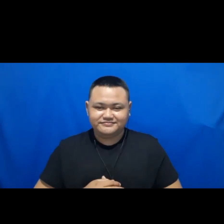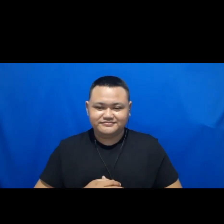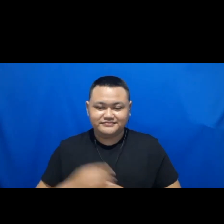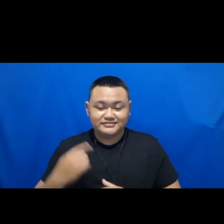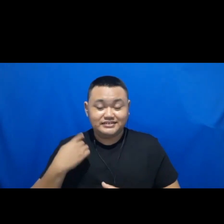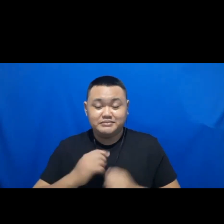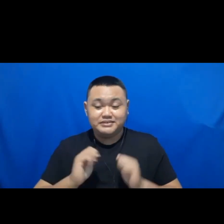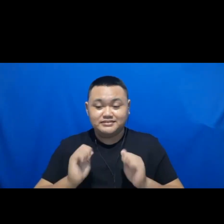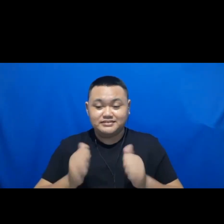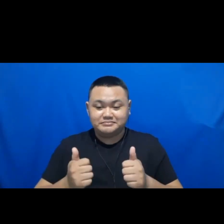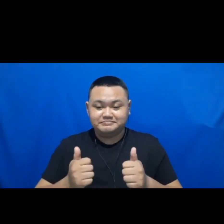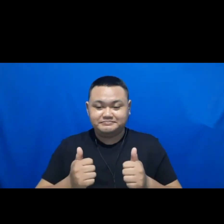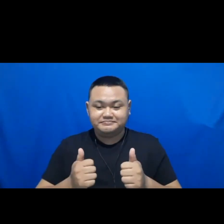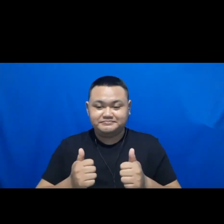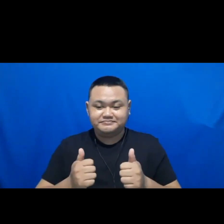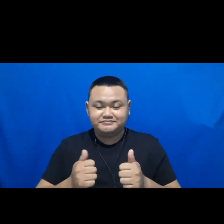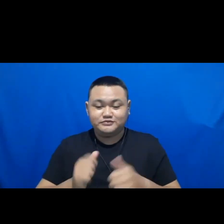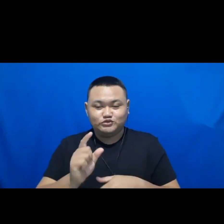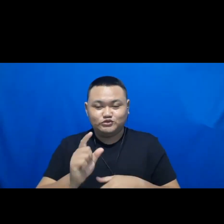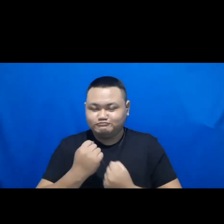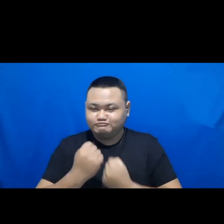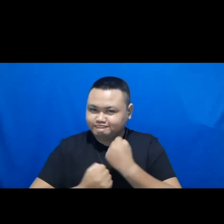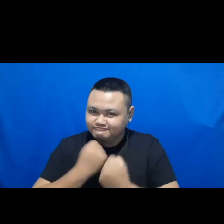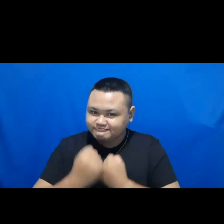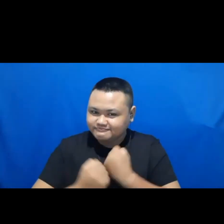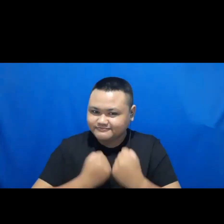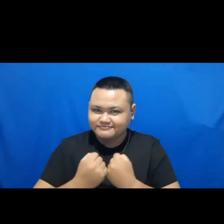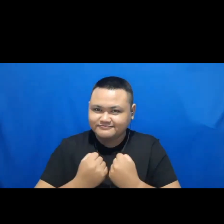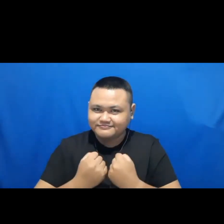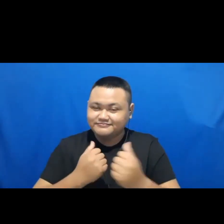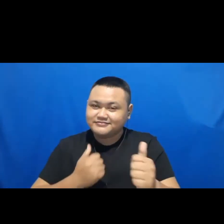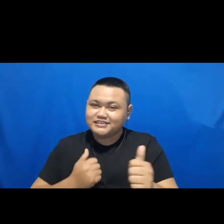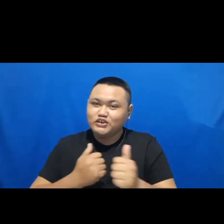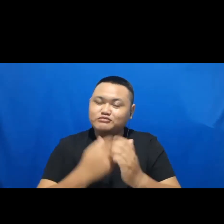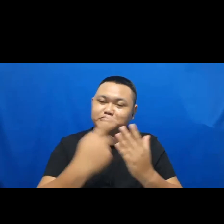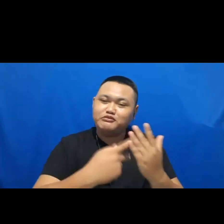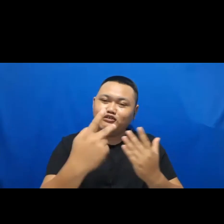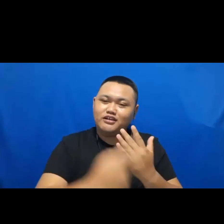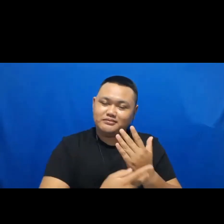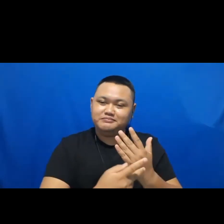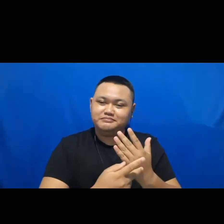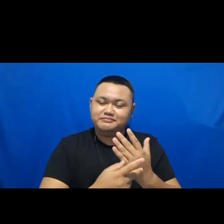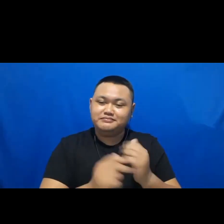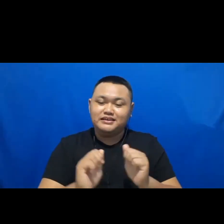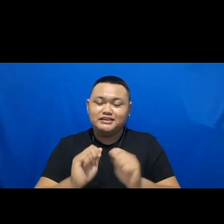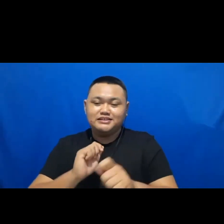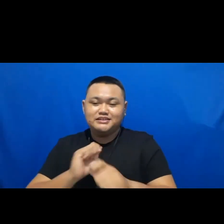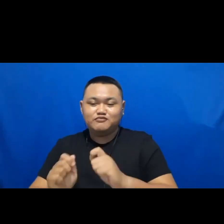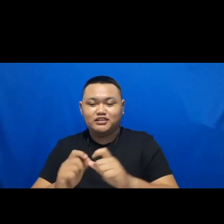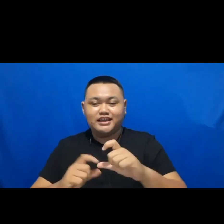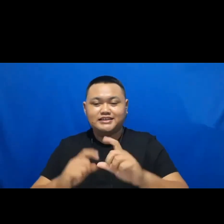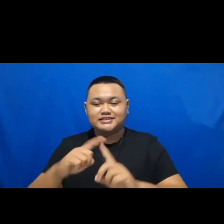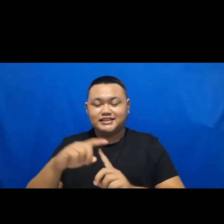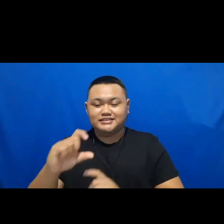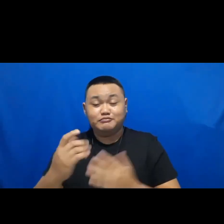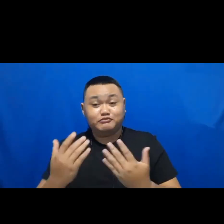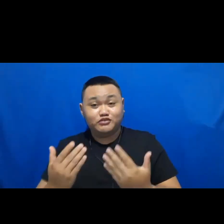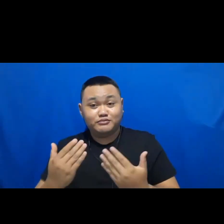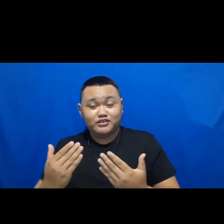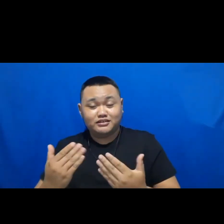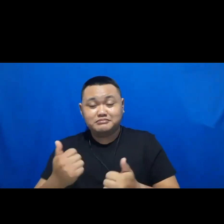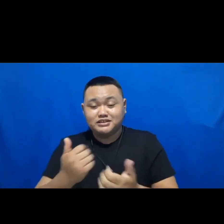begitu saja, tetapi ada kuota yang kami harus dapatkan dari kehadiran guru laki-laki